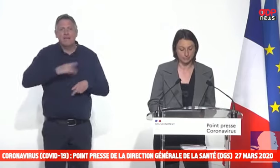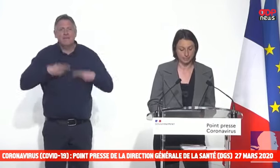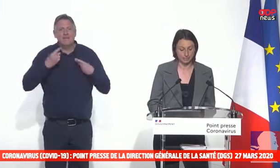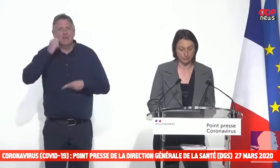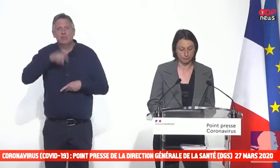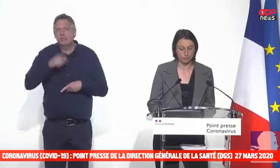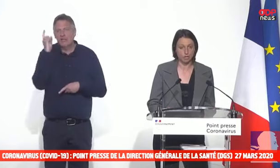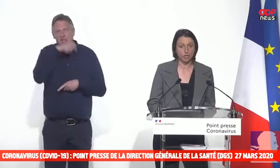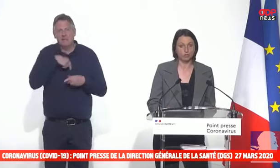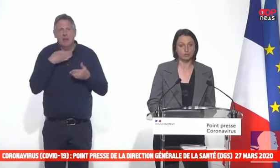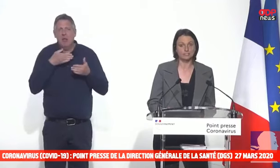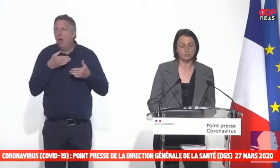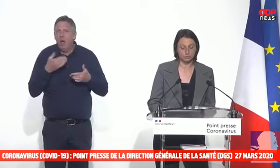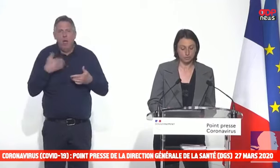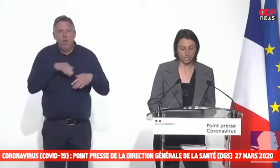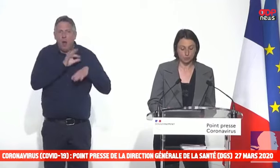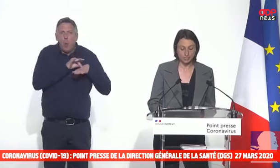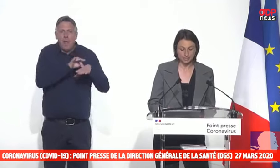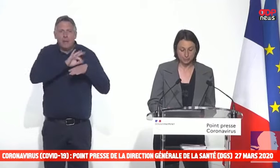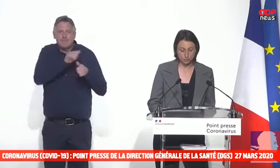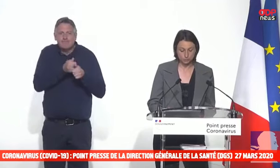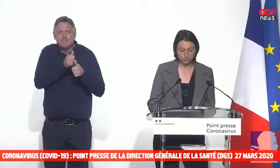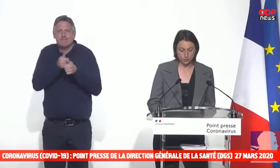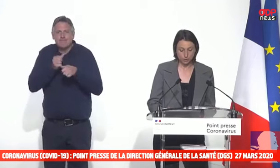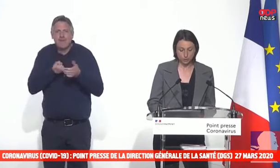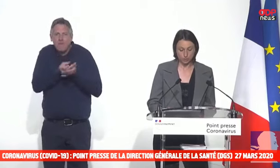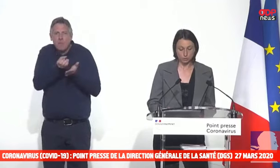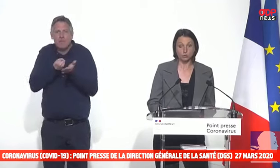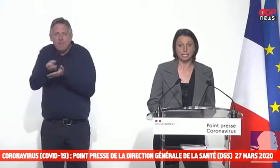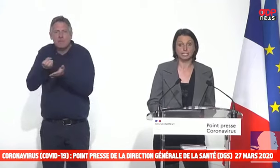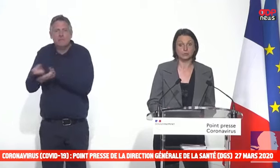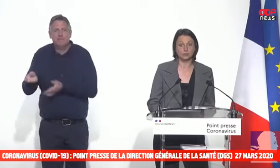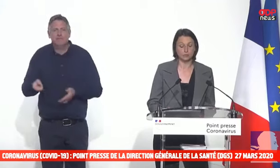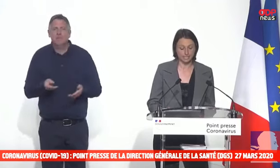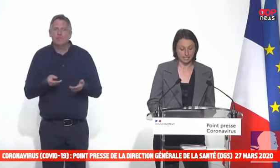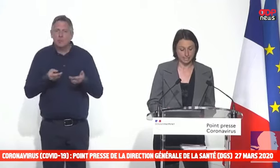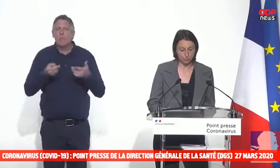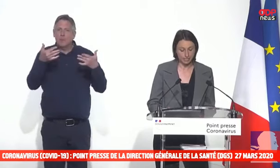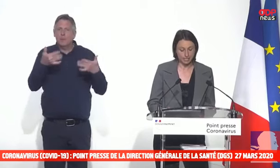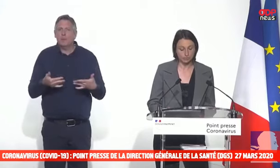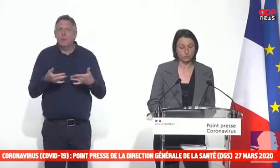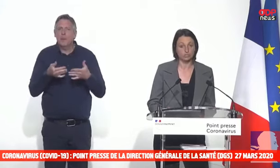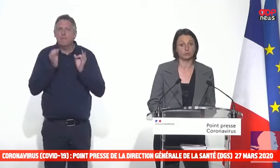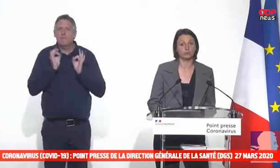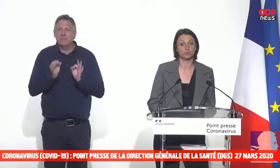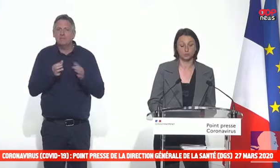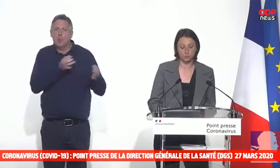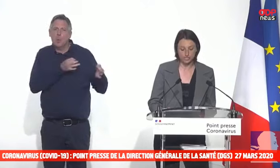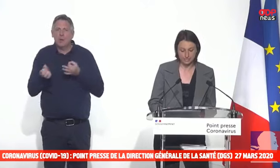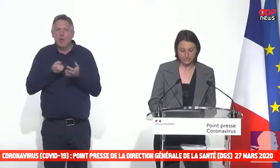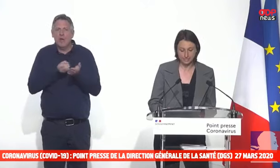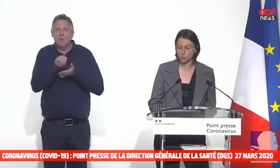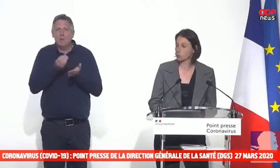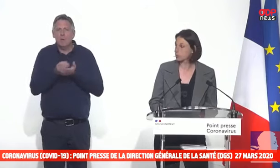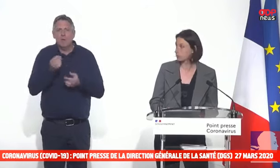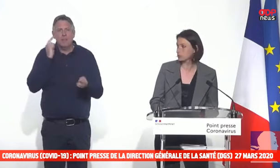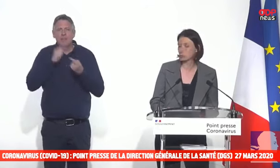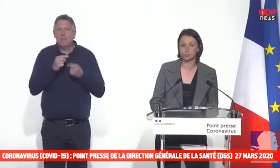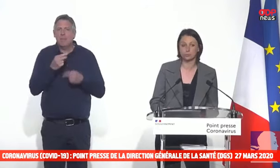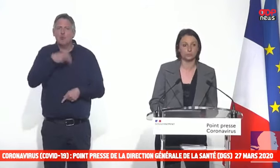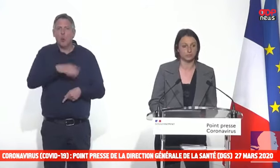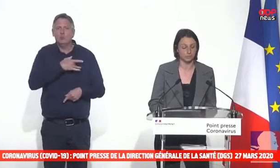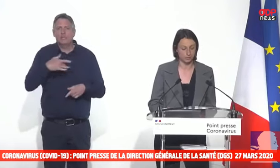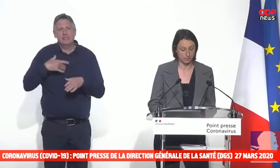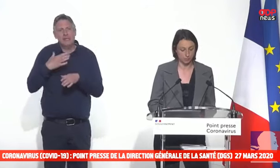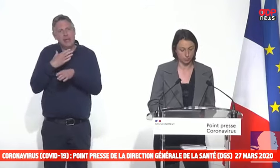est difficile. Voici donc quelques précisions que nous réaliserons de manière régulière sur des points donc non sanitaires, en complément des